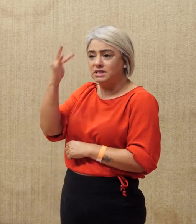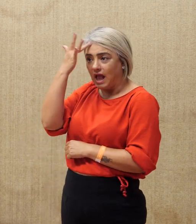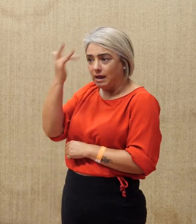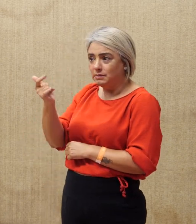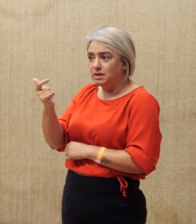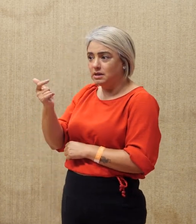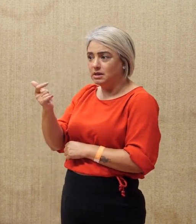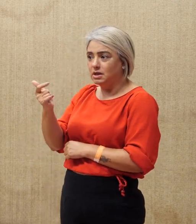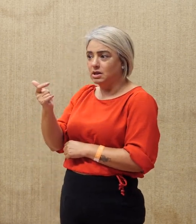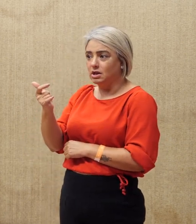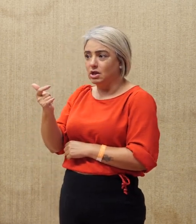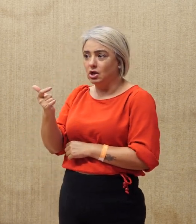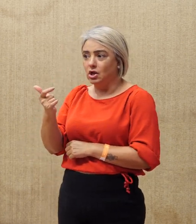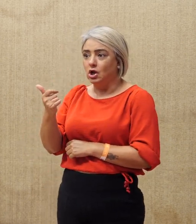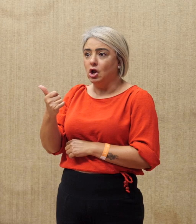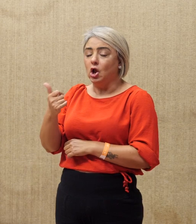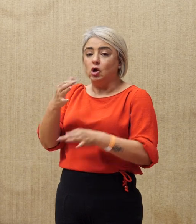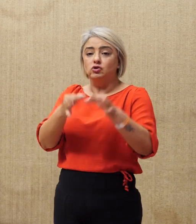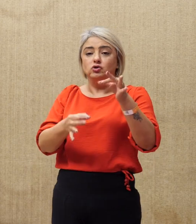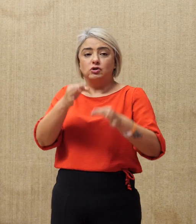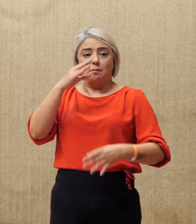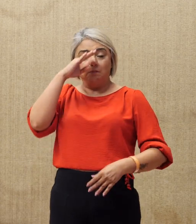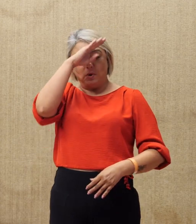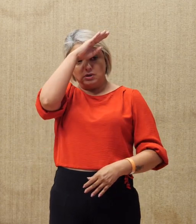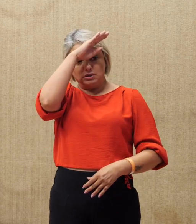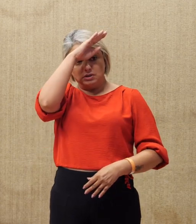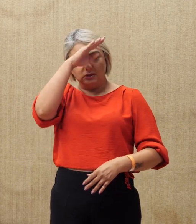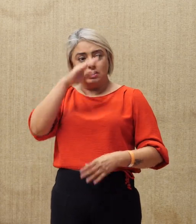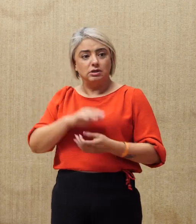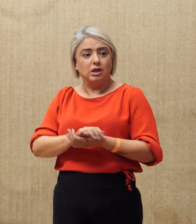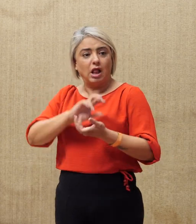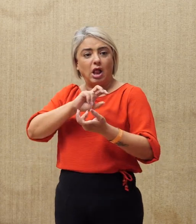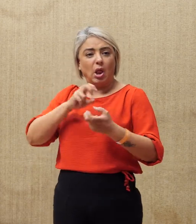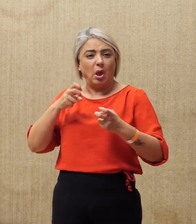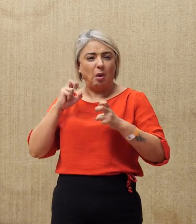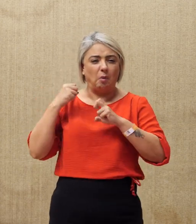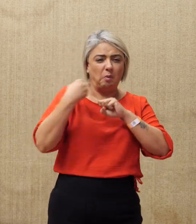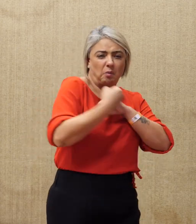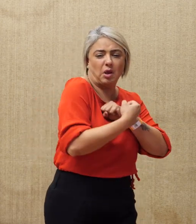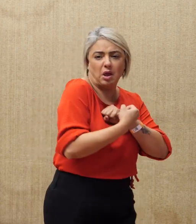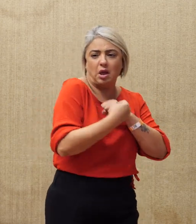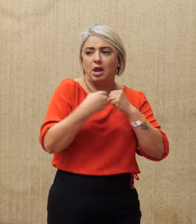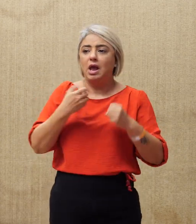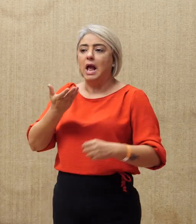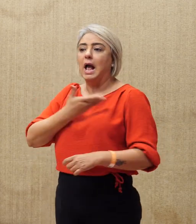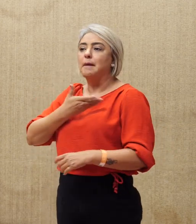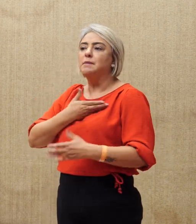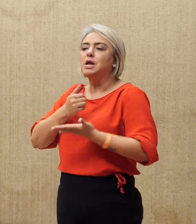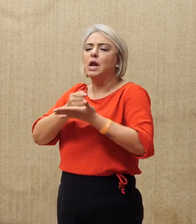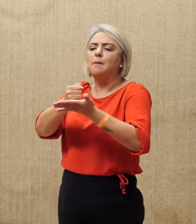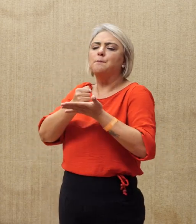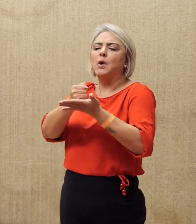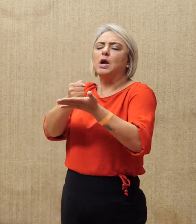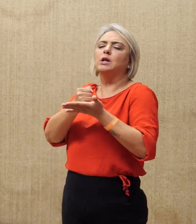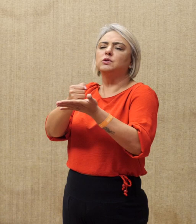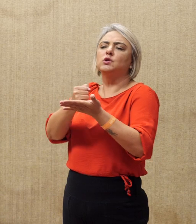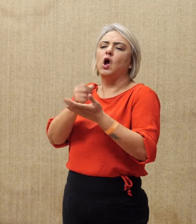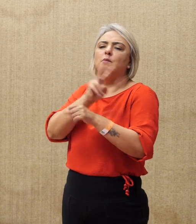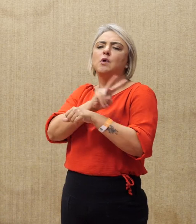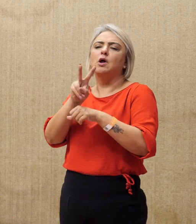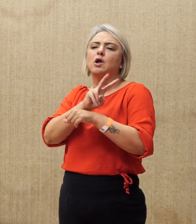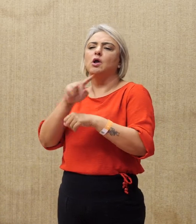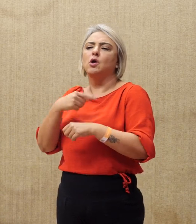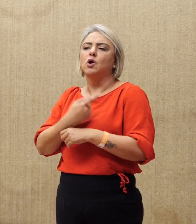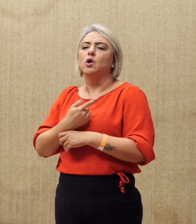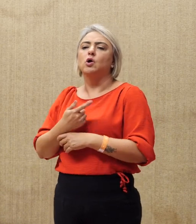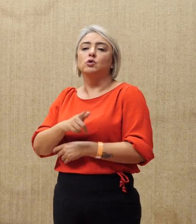amanhã os justiceiros, bolsonaristas, lutadores de jiu-jitsu, amigos e apadrinhados e protegidos pelo